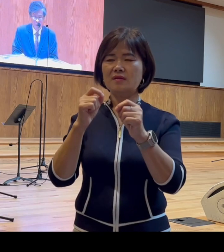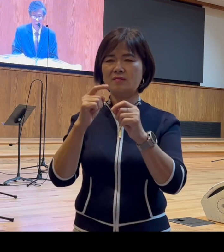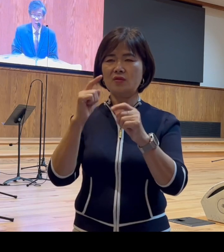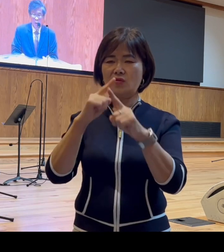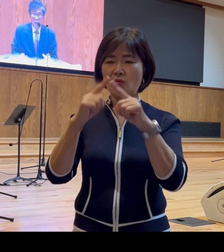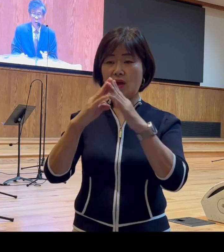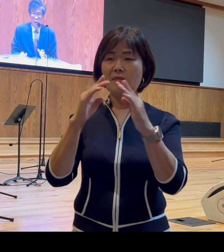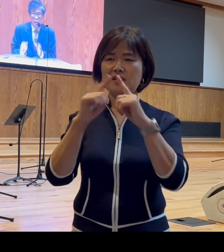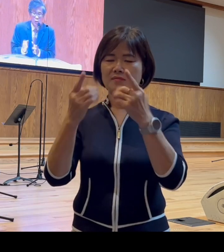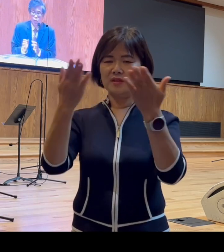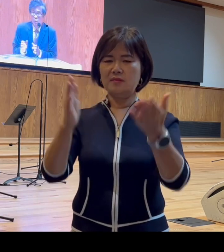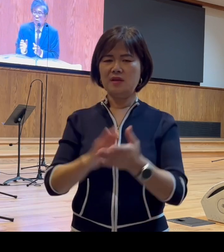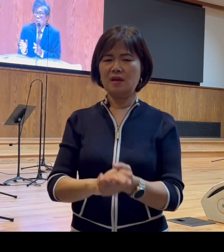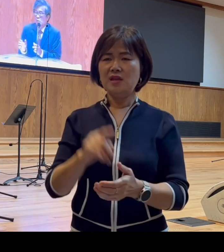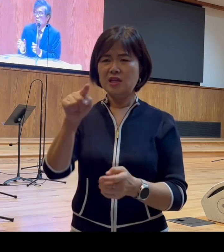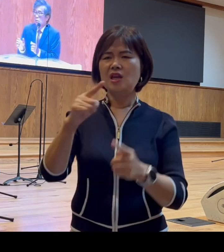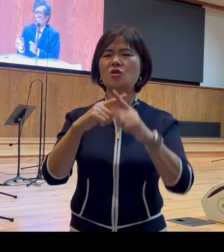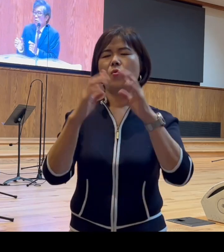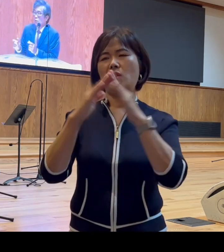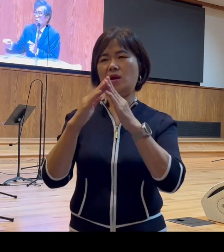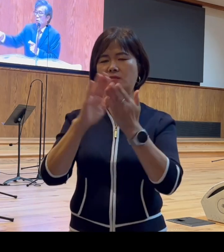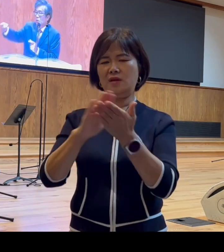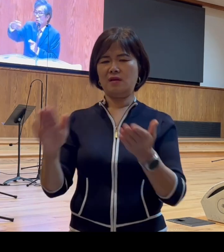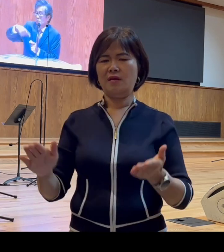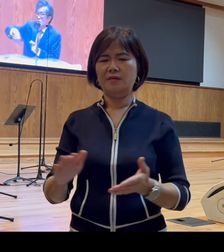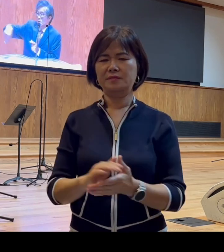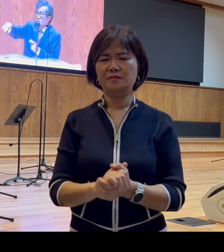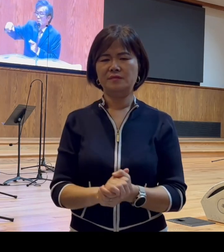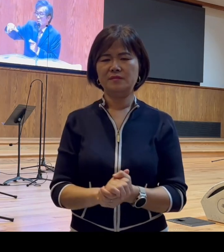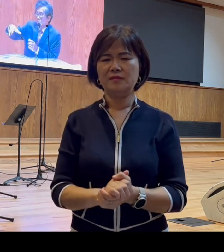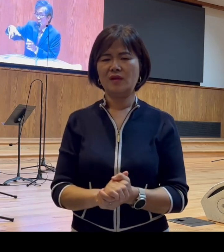합니다. 이게 교회예요.